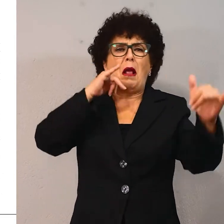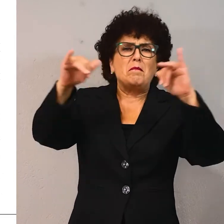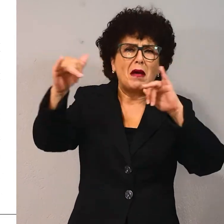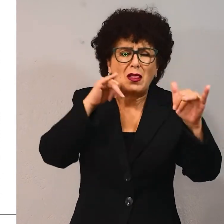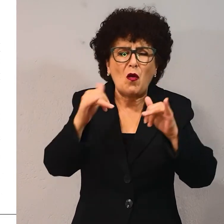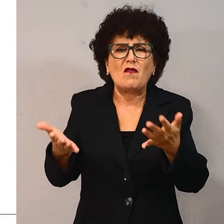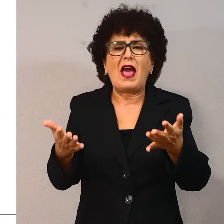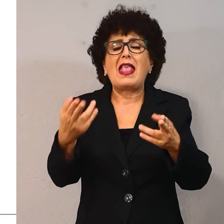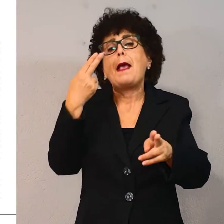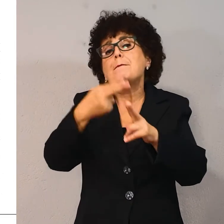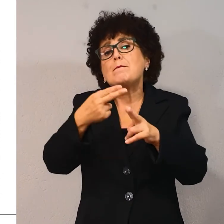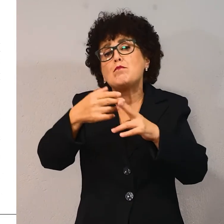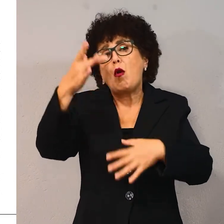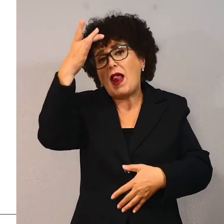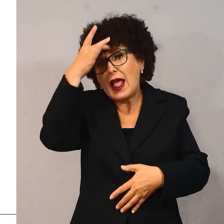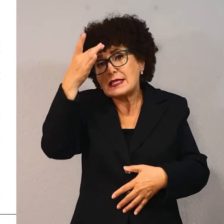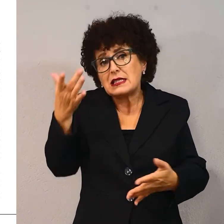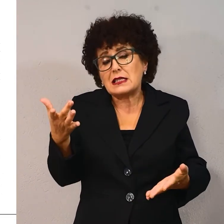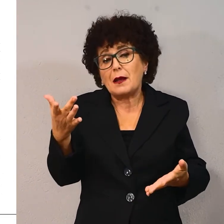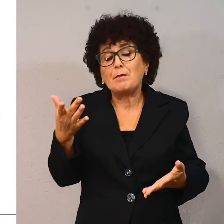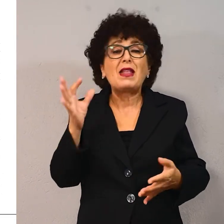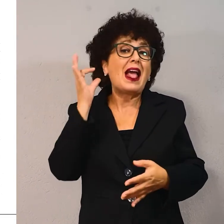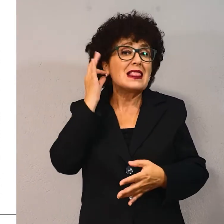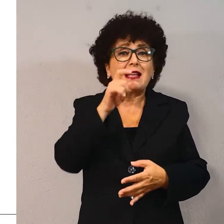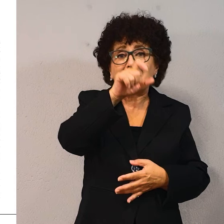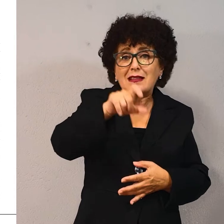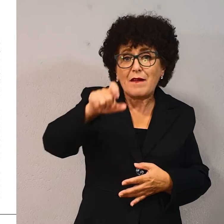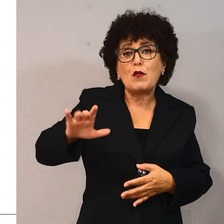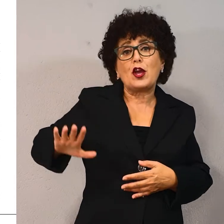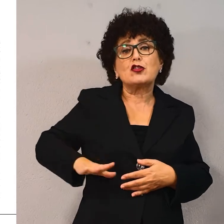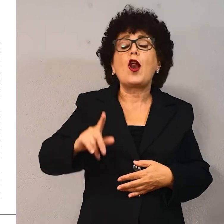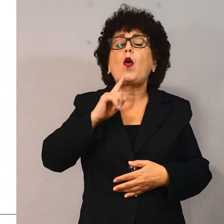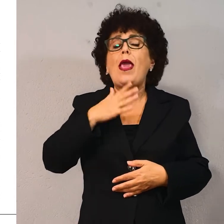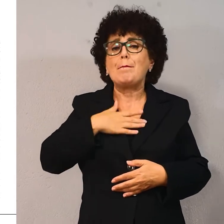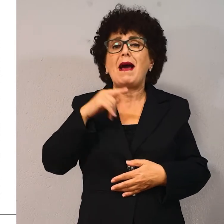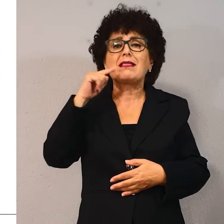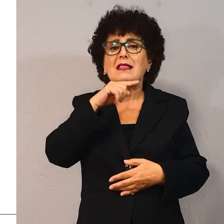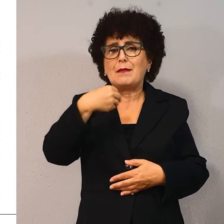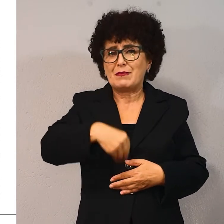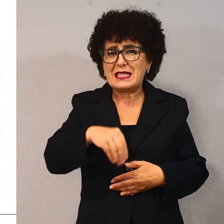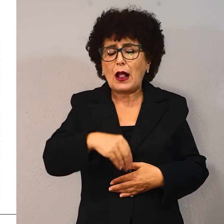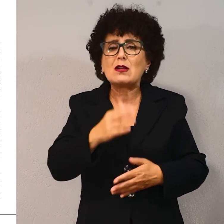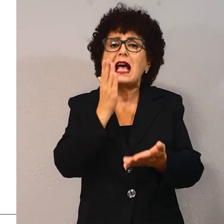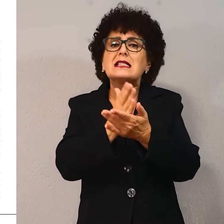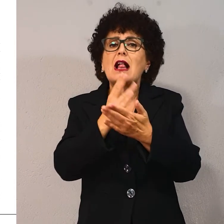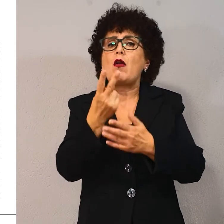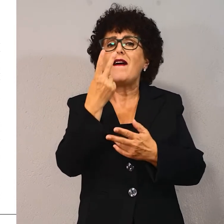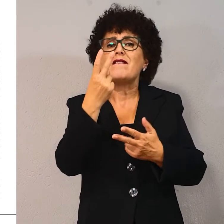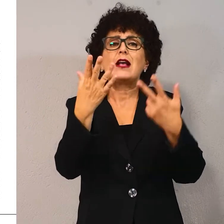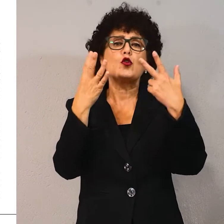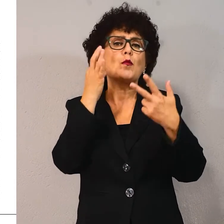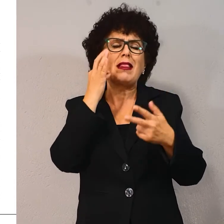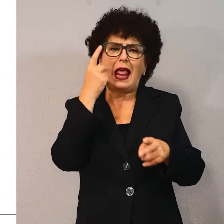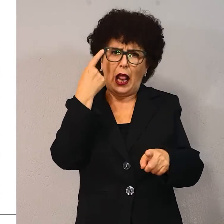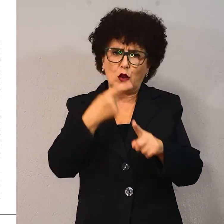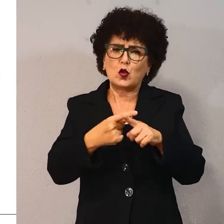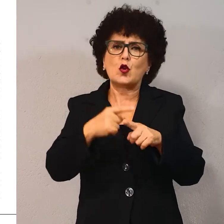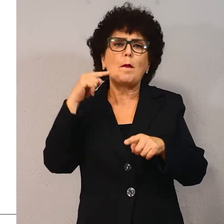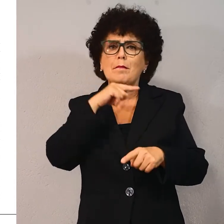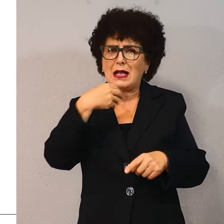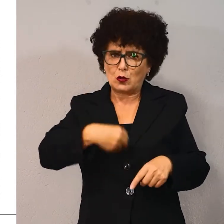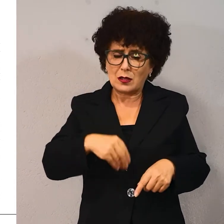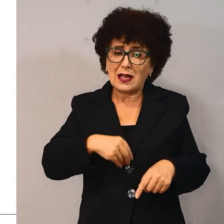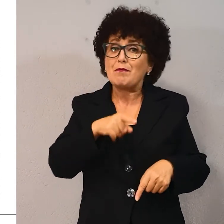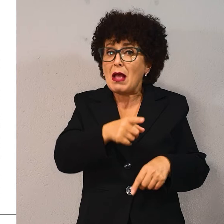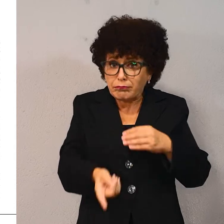патување, болест. Кај девојки и жени кои имаат циклус на секои 28 дена,